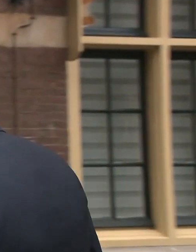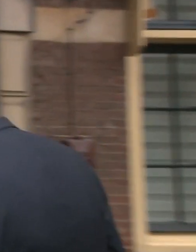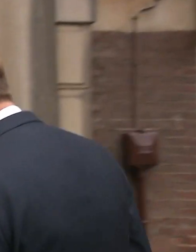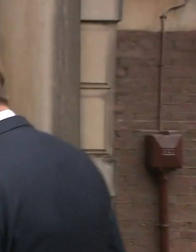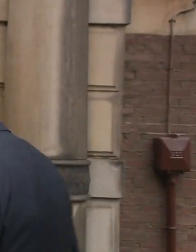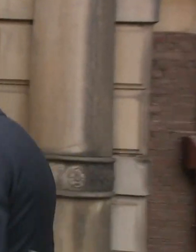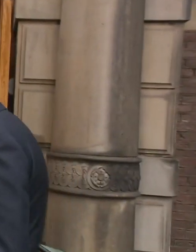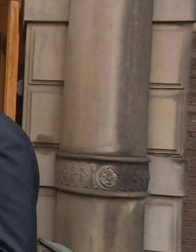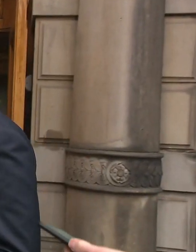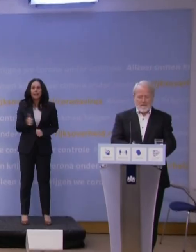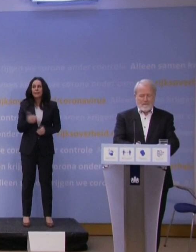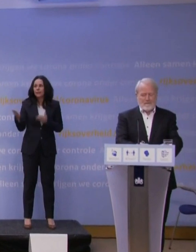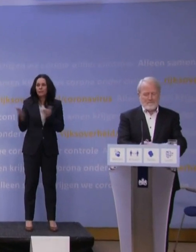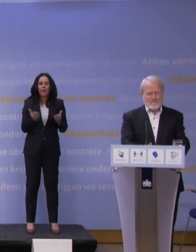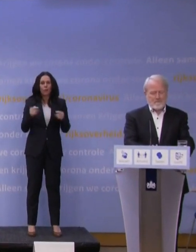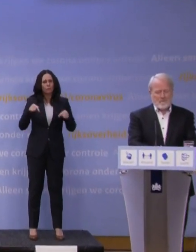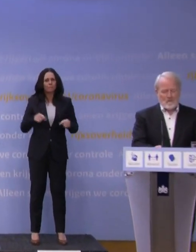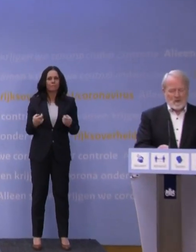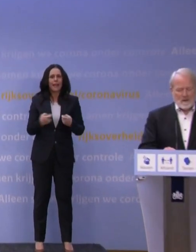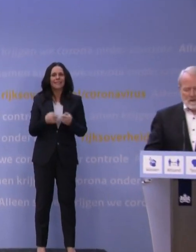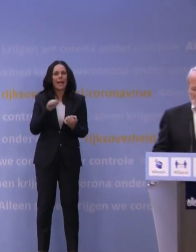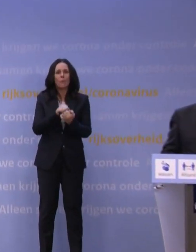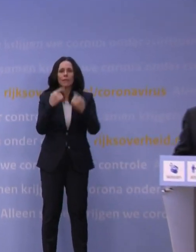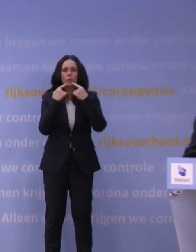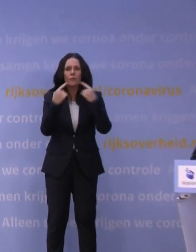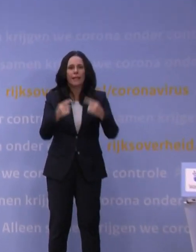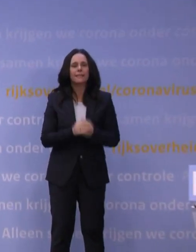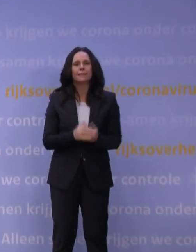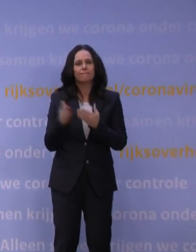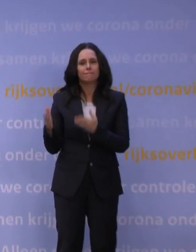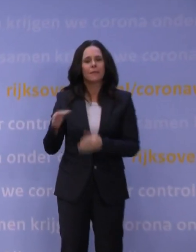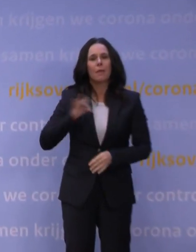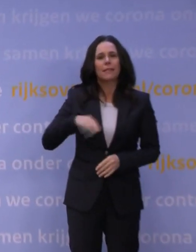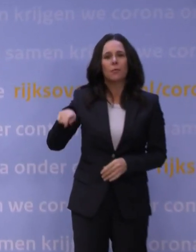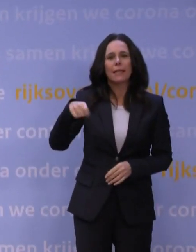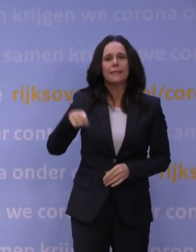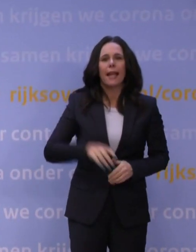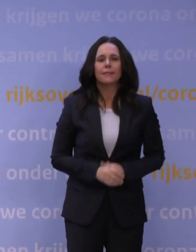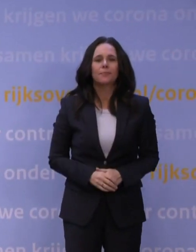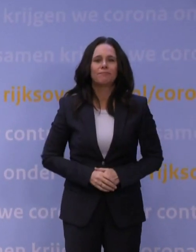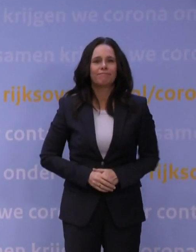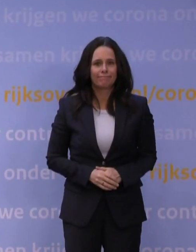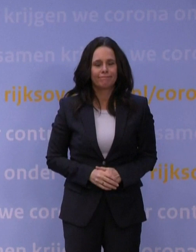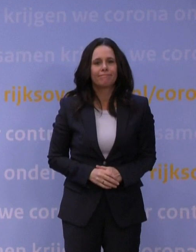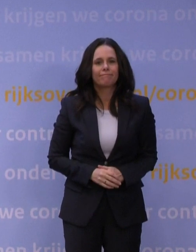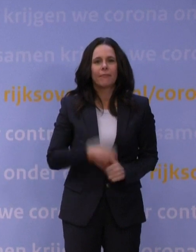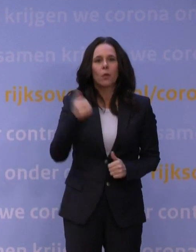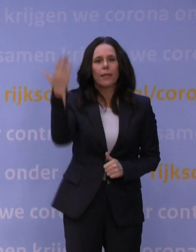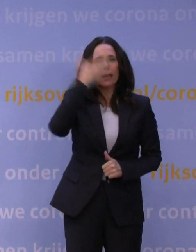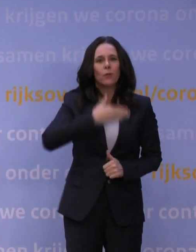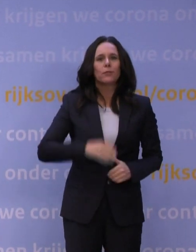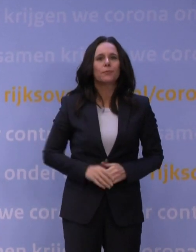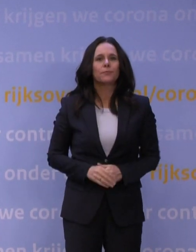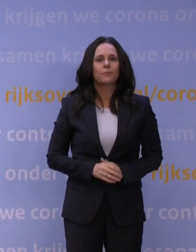alle Geschäfte, Gaststätten, Kultur- und Sporteinrichtungen, Schulen und Friseure schließen. Ausgenommen sind nur Läden wie Supermärkte und Apotheken, die